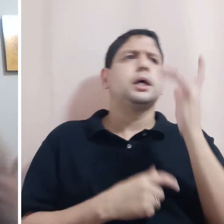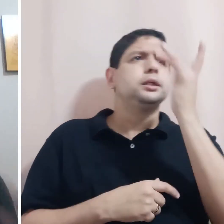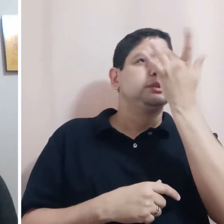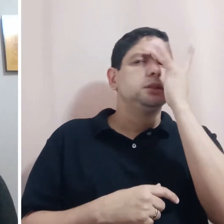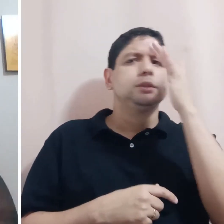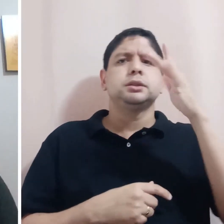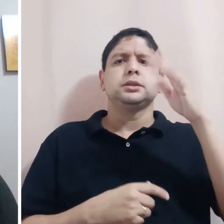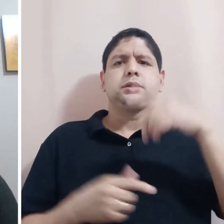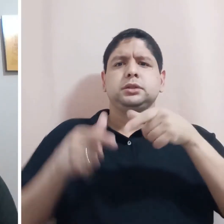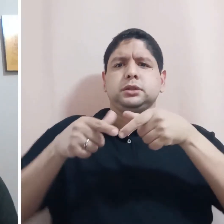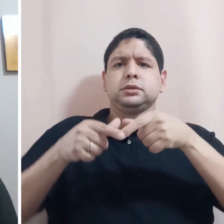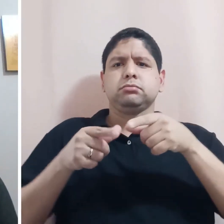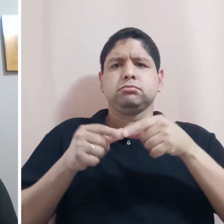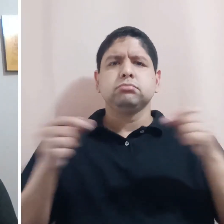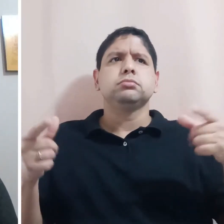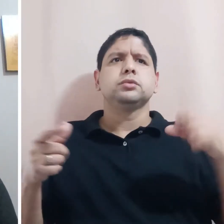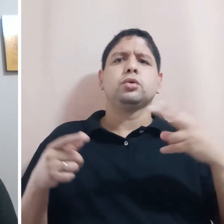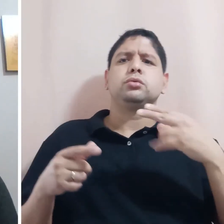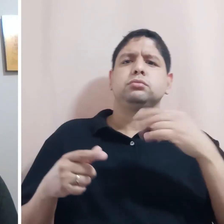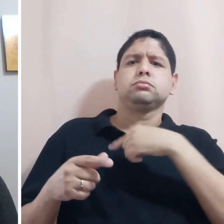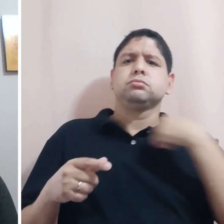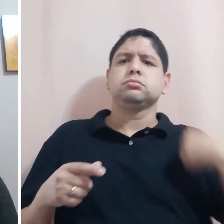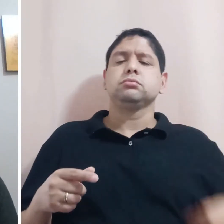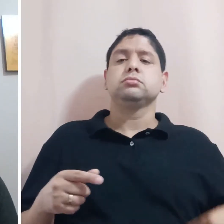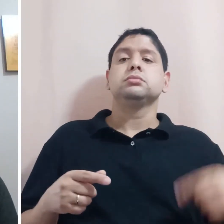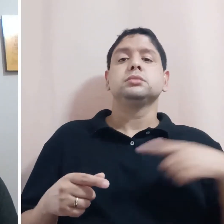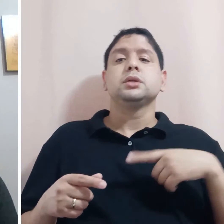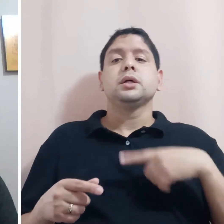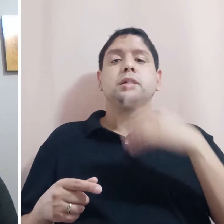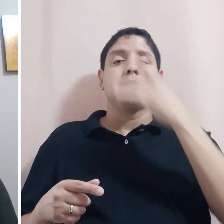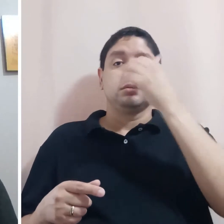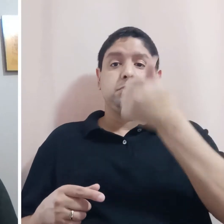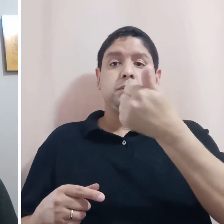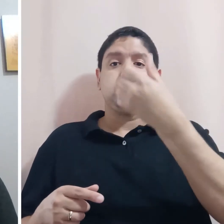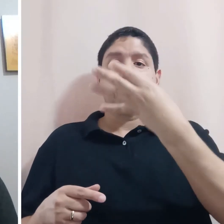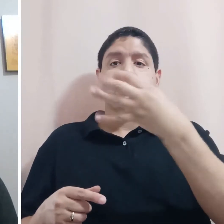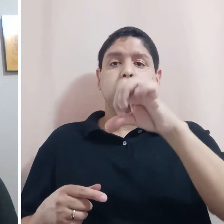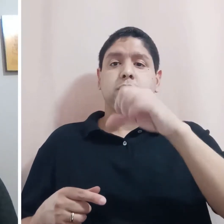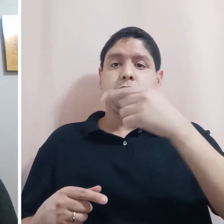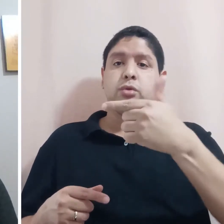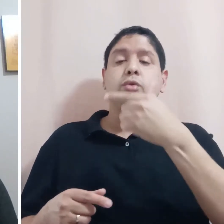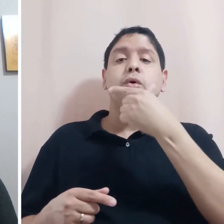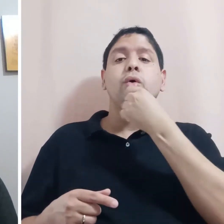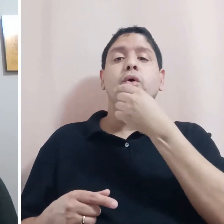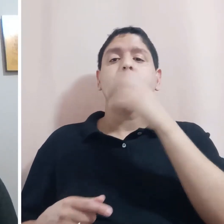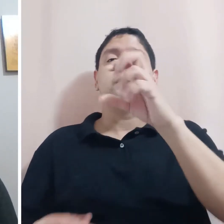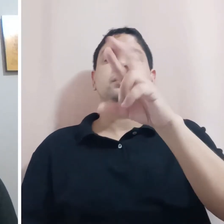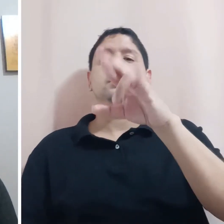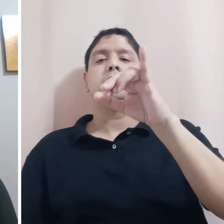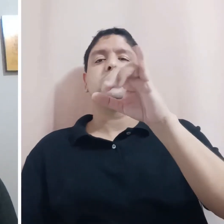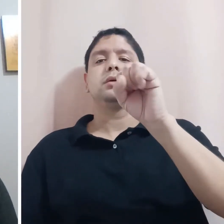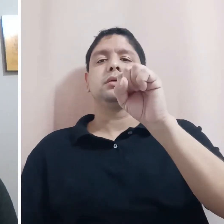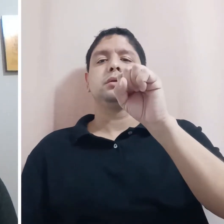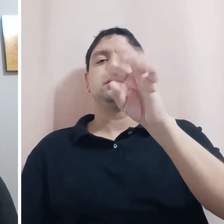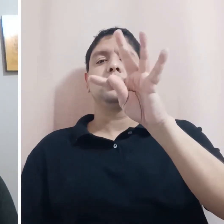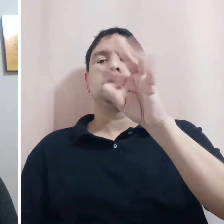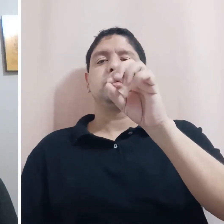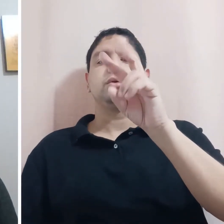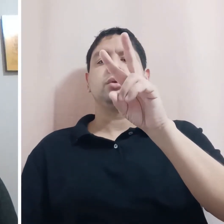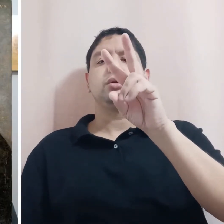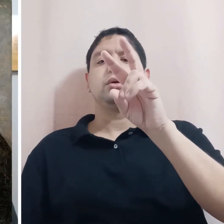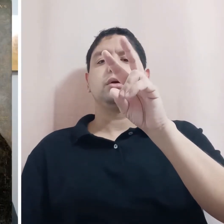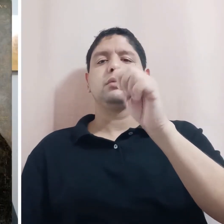tiveram também que pensar numa rota alternativa. Essa rota alternativa foi elaborada por um outro navegador famoso da história,